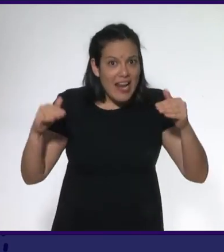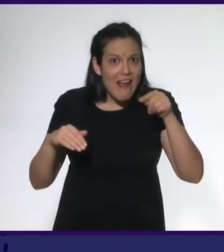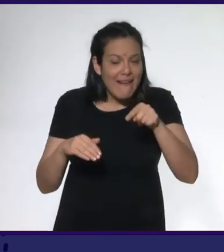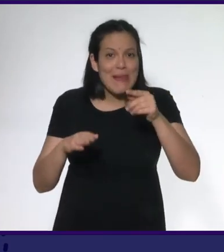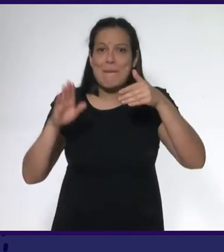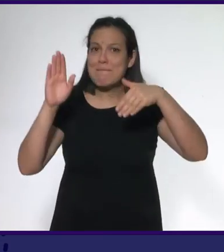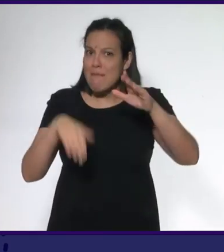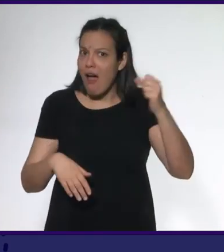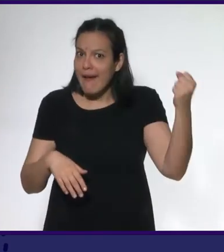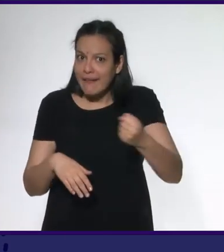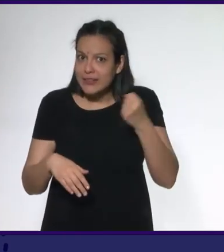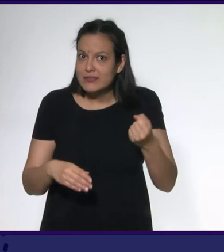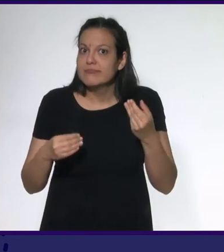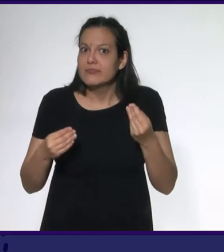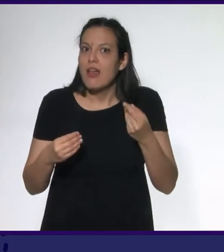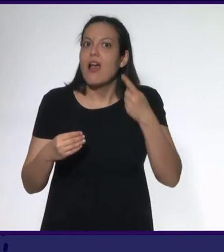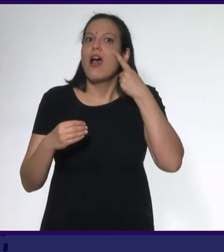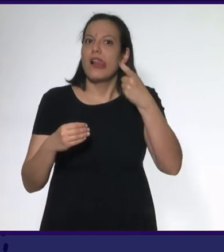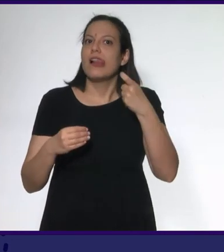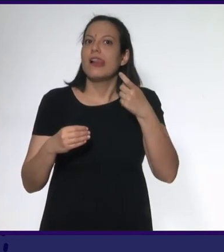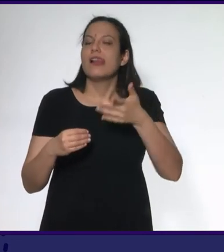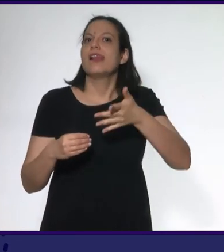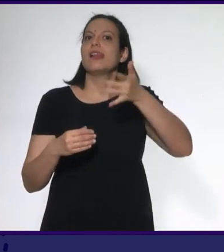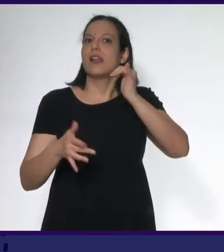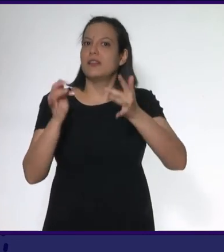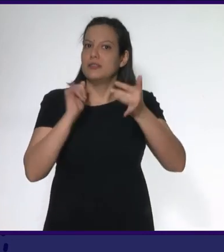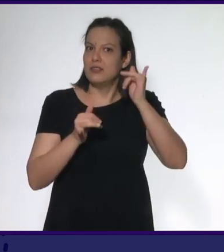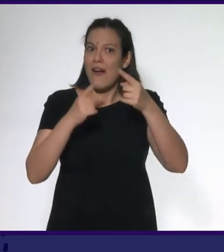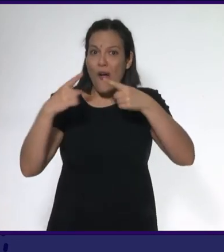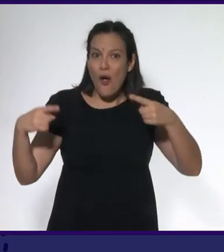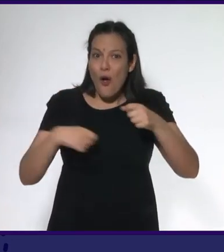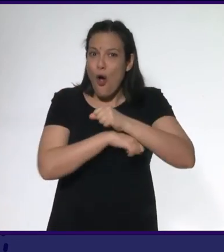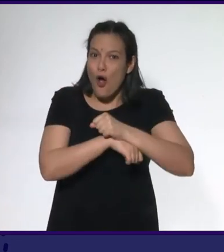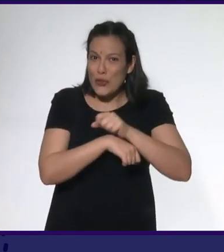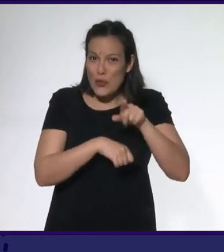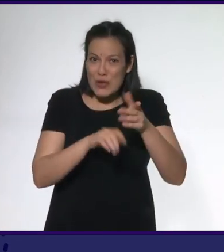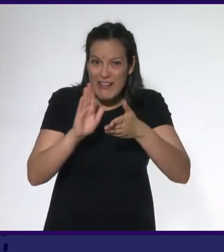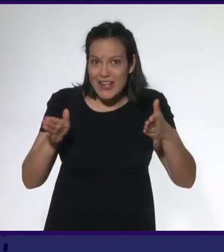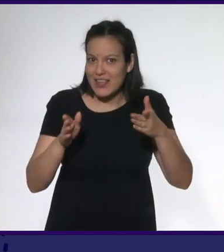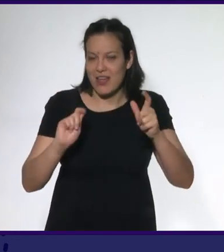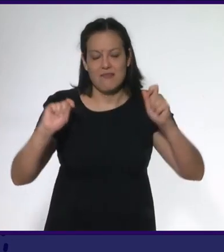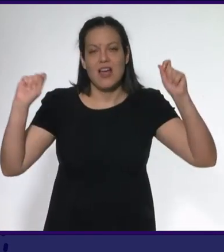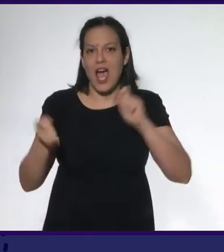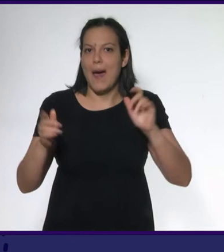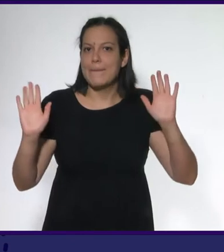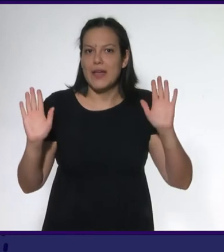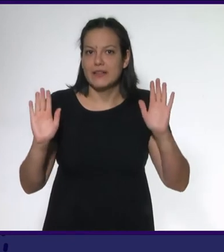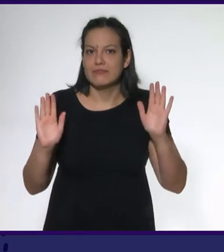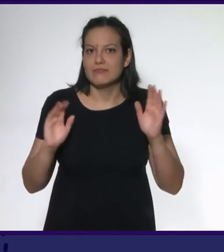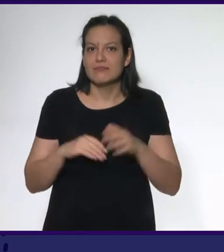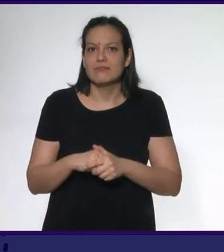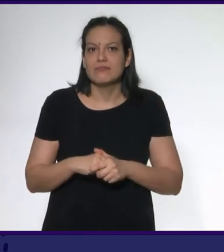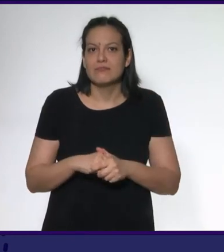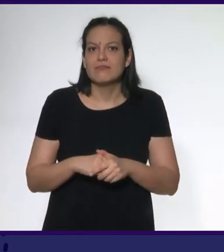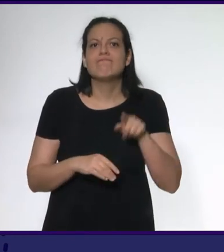En este nivel es importante poder identificar y desnaturalizar las conductas y